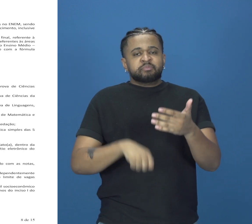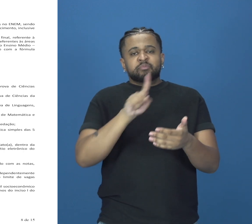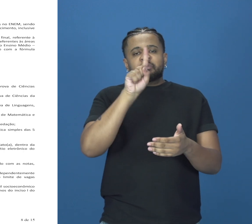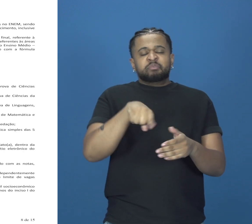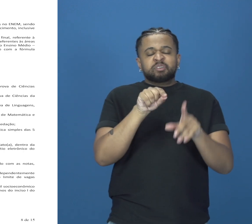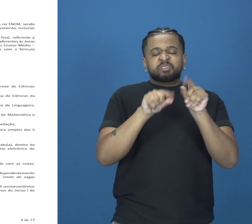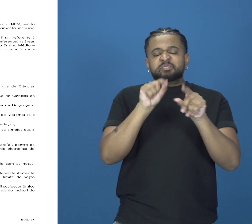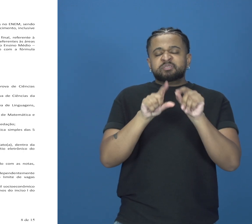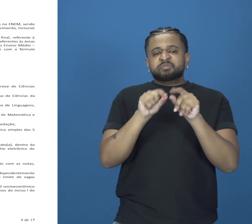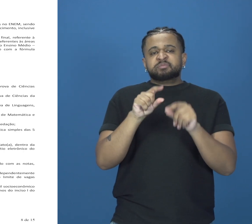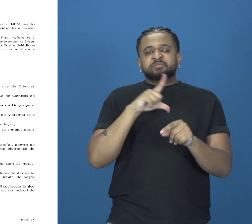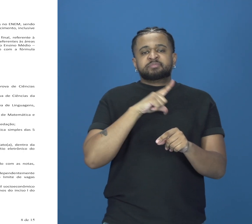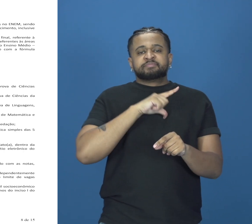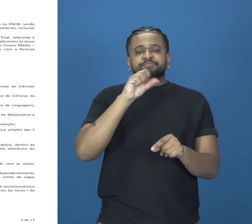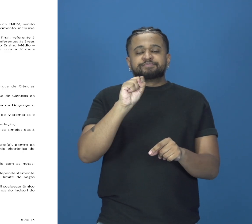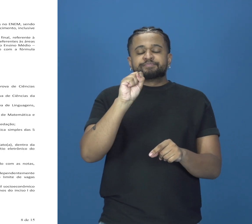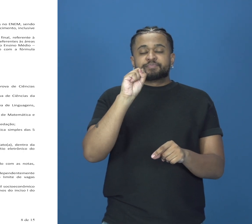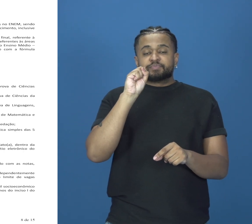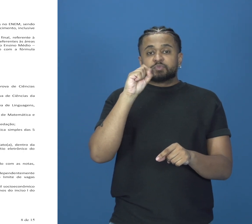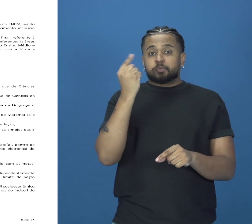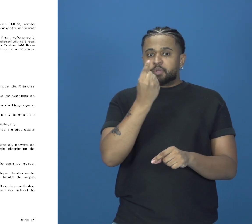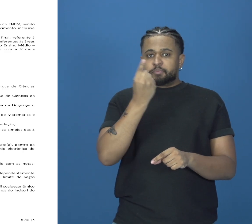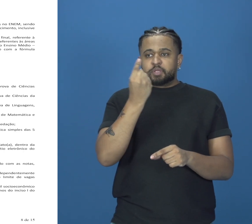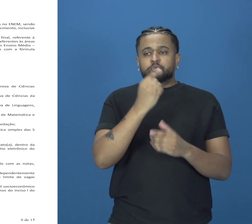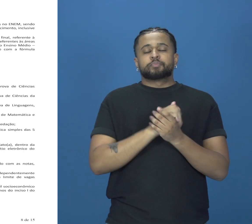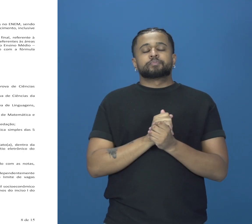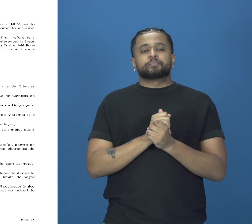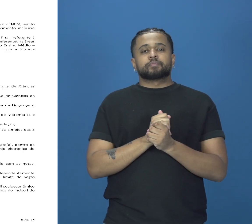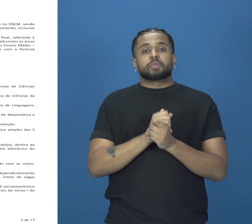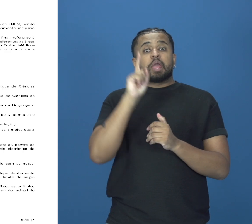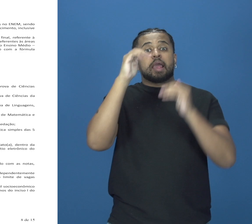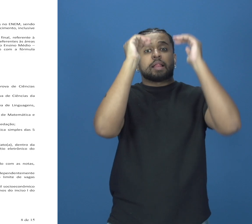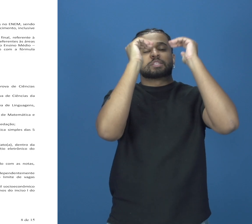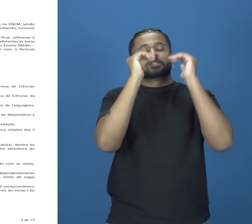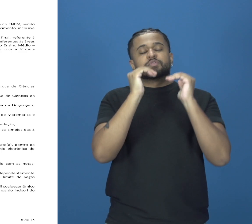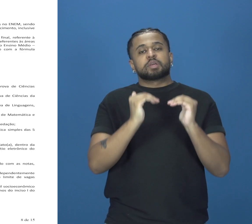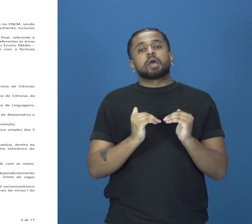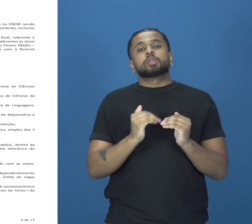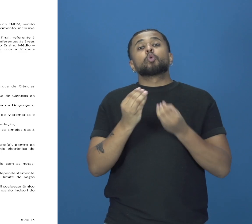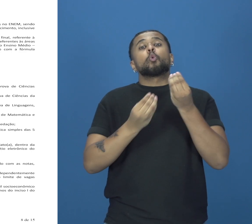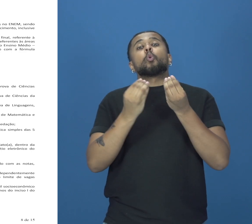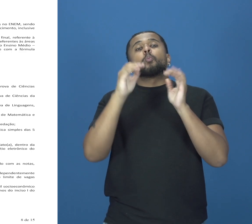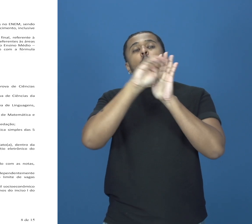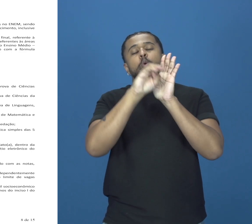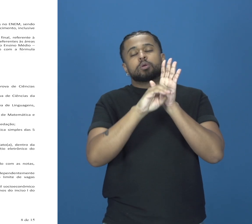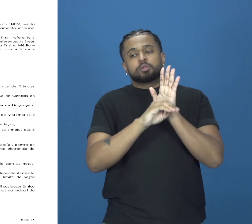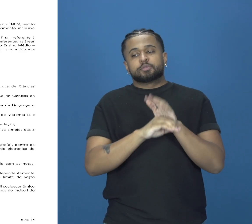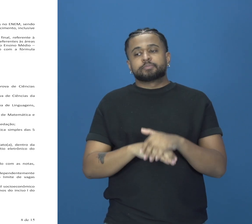sejam selecionados nos termos do inciso 1º do caput, serão classificados na seguinte ordem.